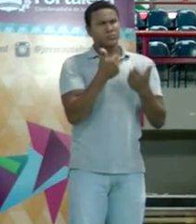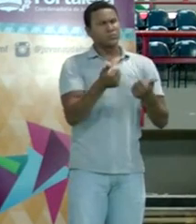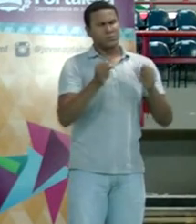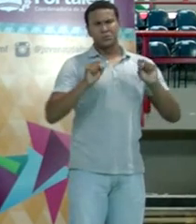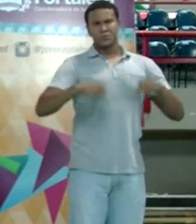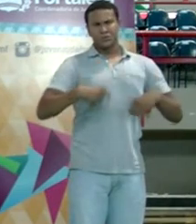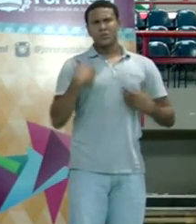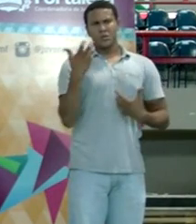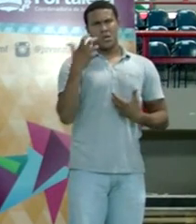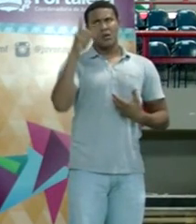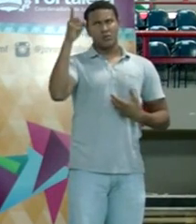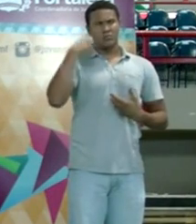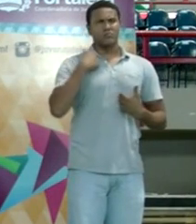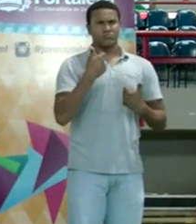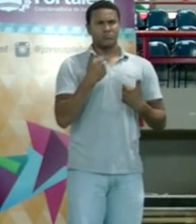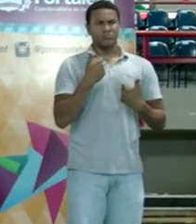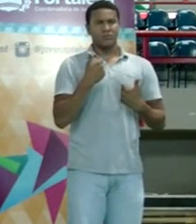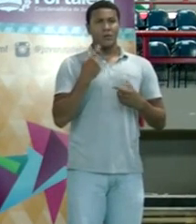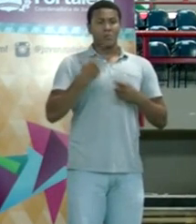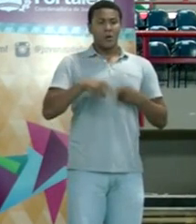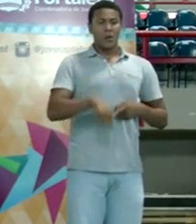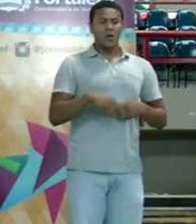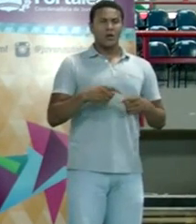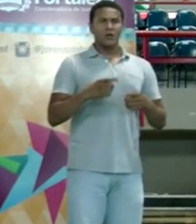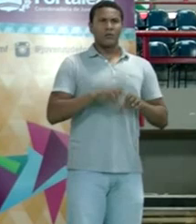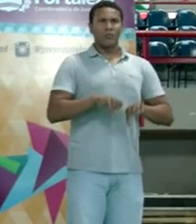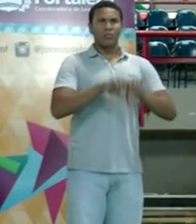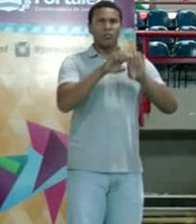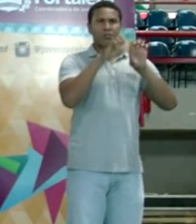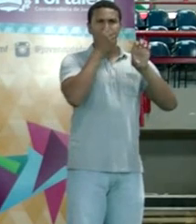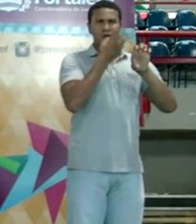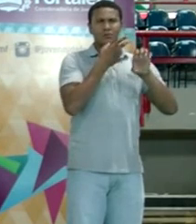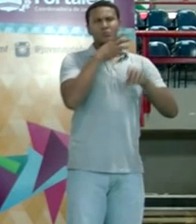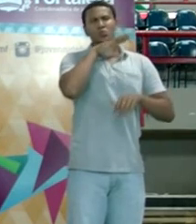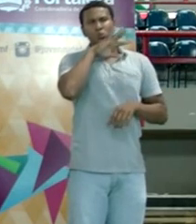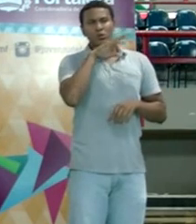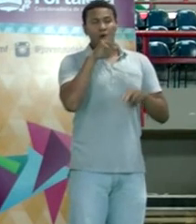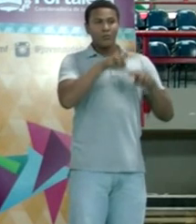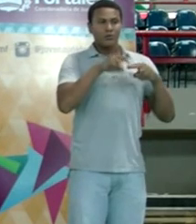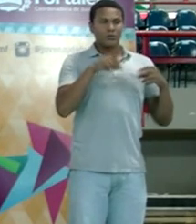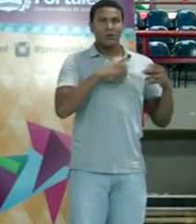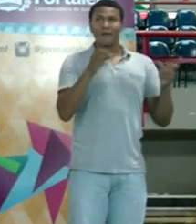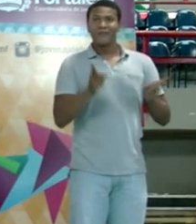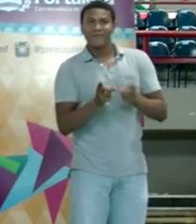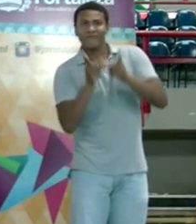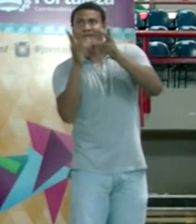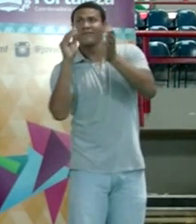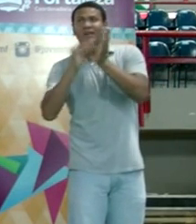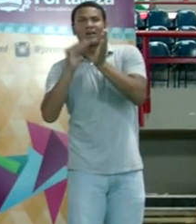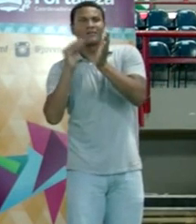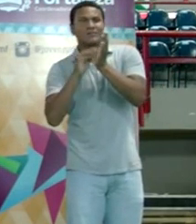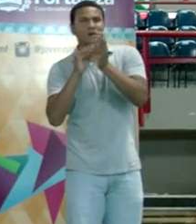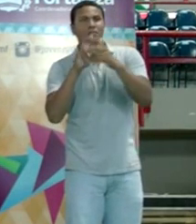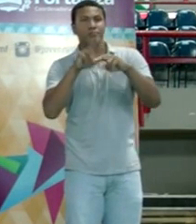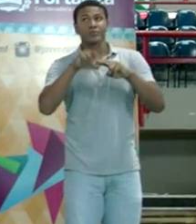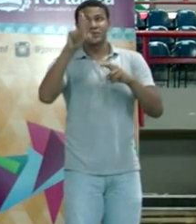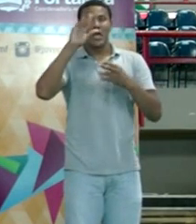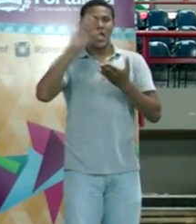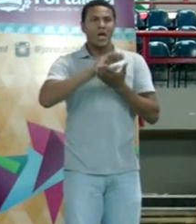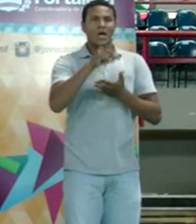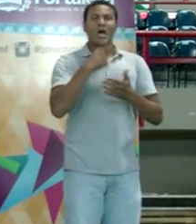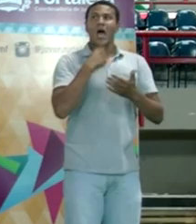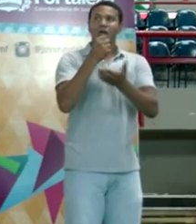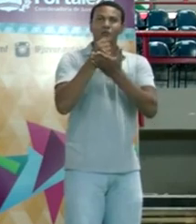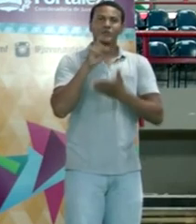quê? Porque nós estamos com infraestrutura ruim e está deixando de vender os produtos para eles que eles querem na data. É aí que entra o lance das